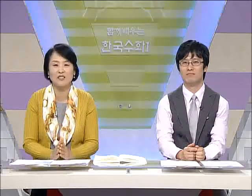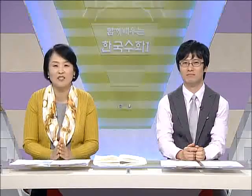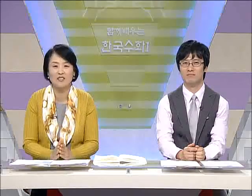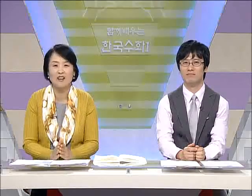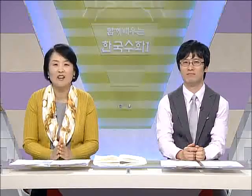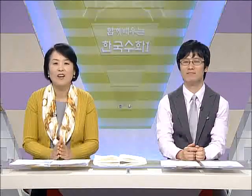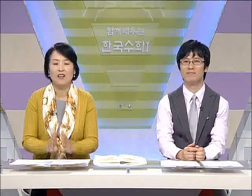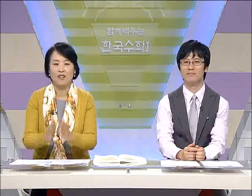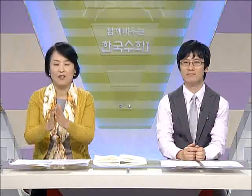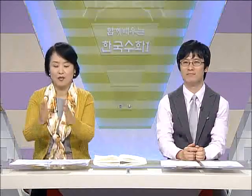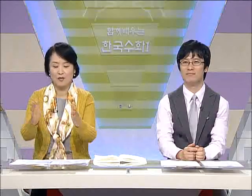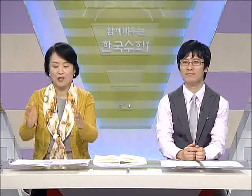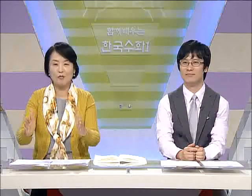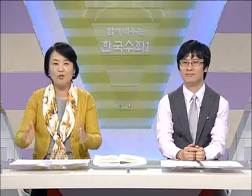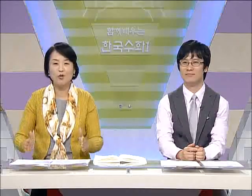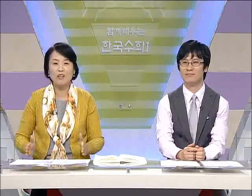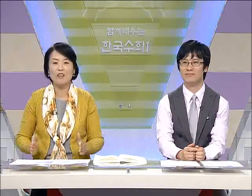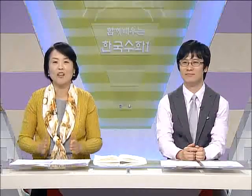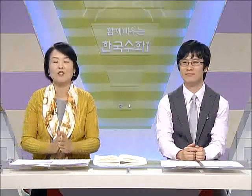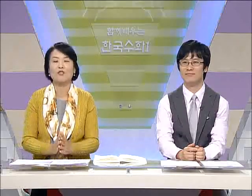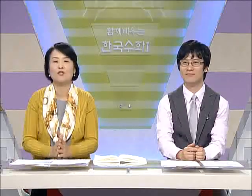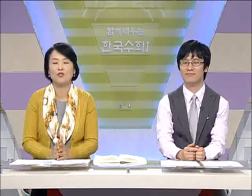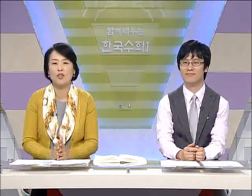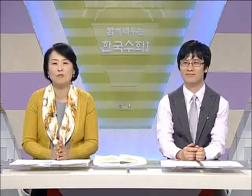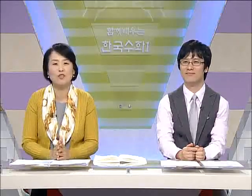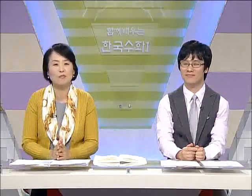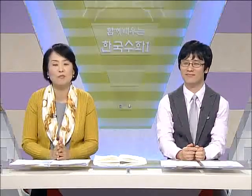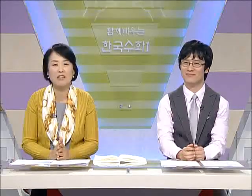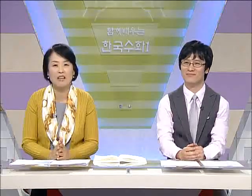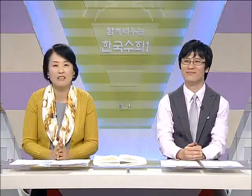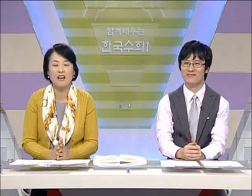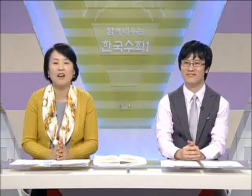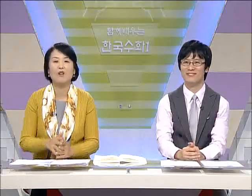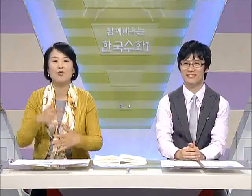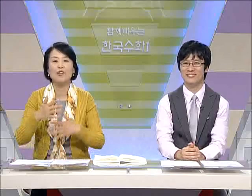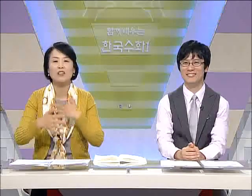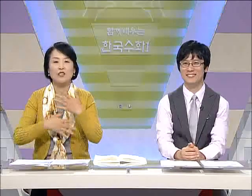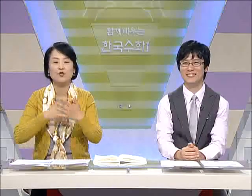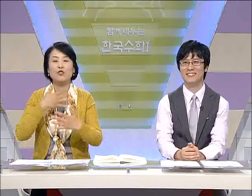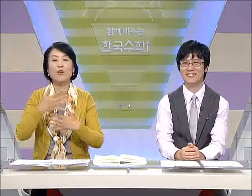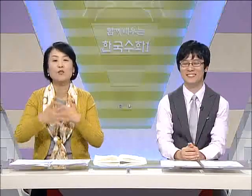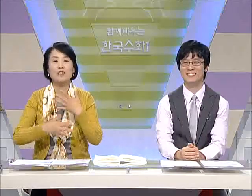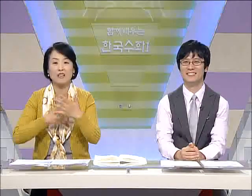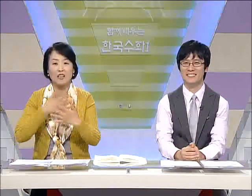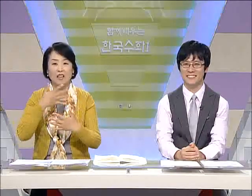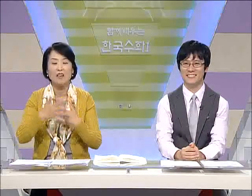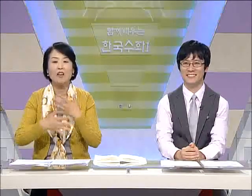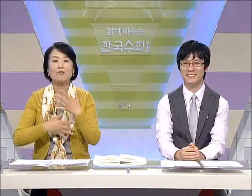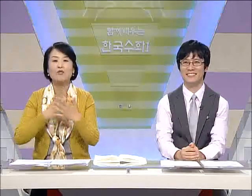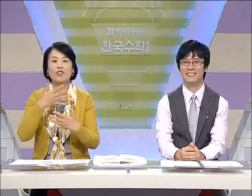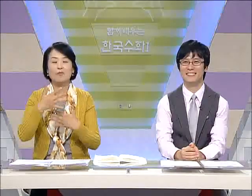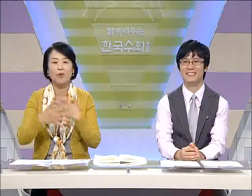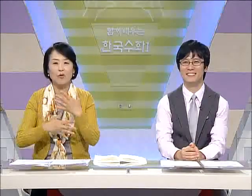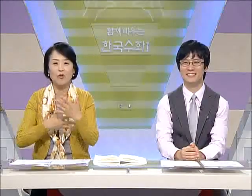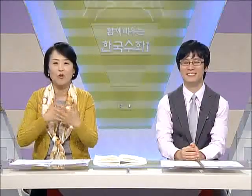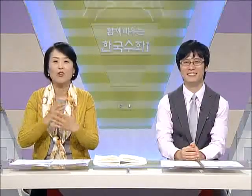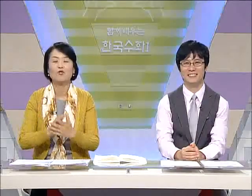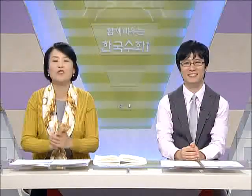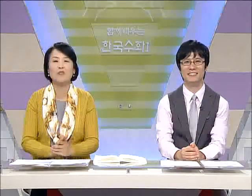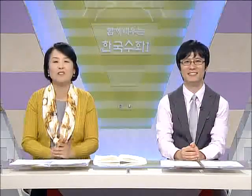경찰청에서는 지문으로만 된 수험 문제뿐만이 아니라 농인들이 수화로 제작된 문제를 보고 운전면허